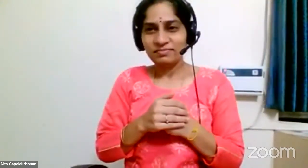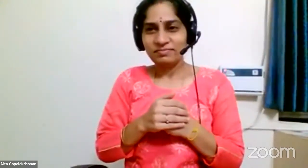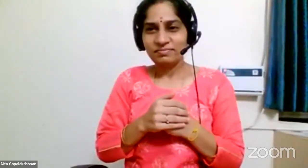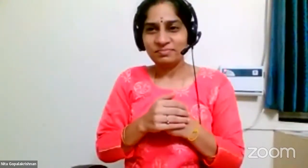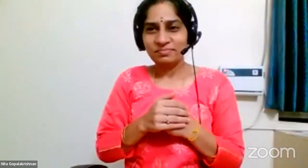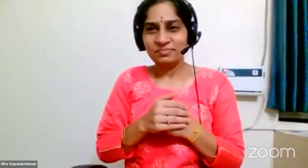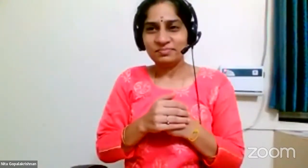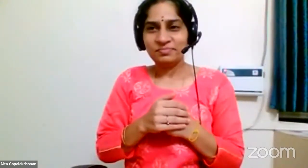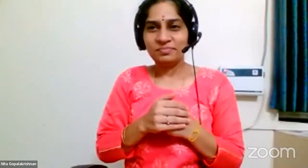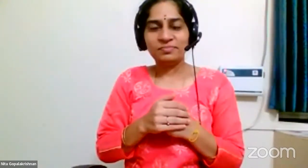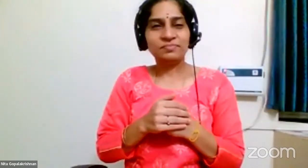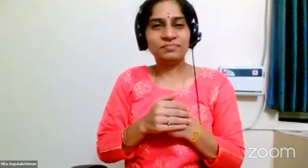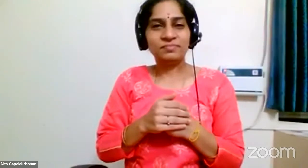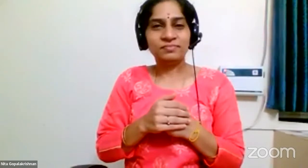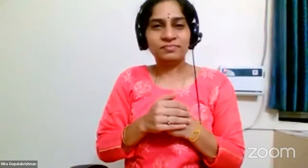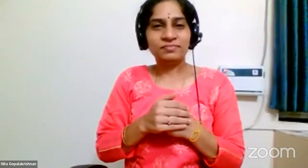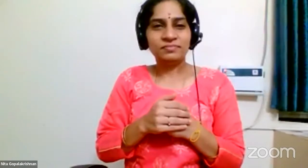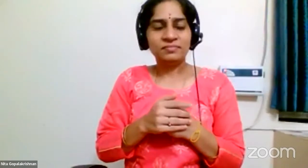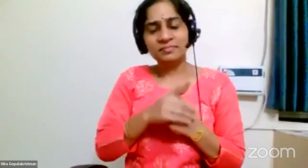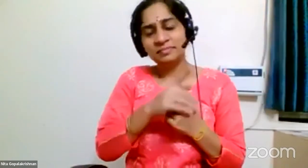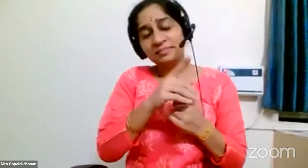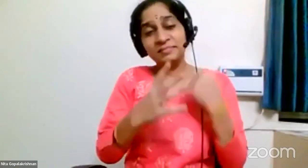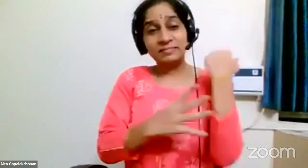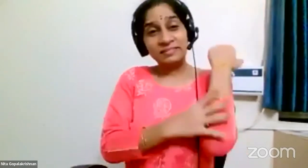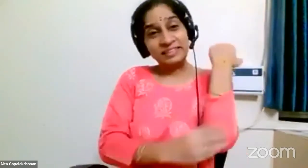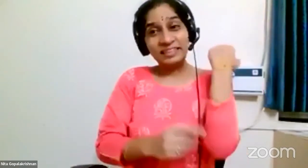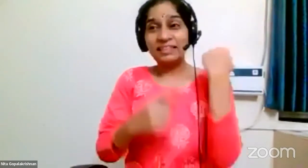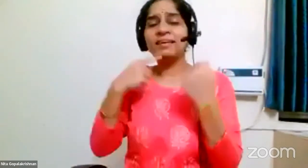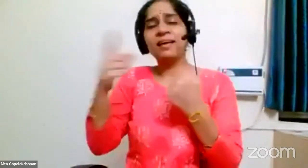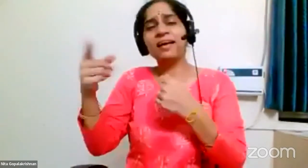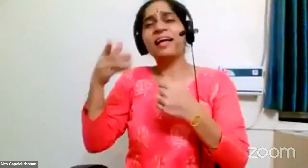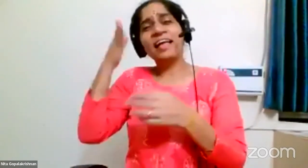भगवान से बहुत सारी बातें करते हैं, लेकिन धन नहीं मांगते।